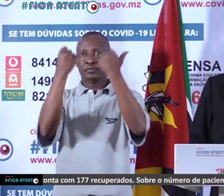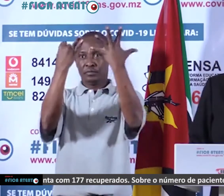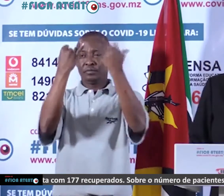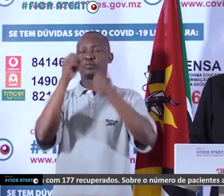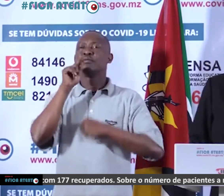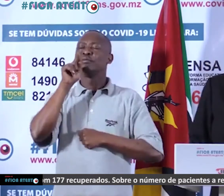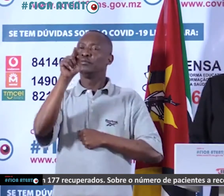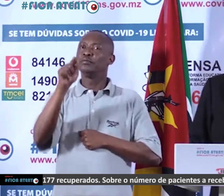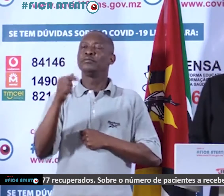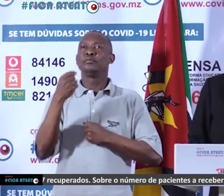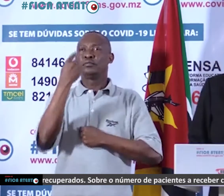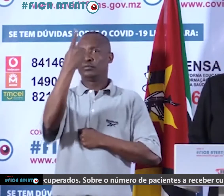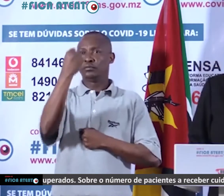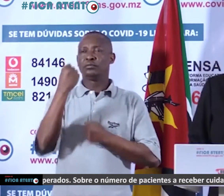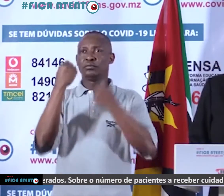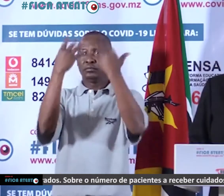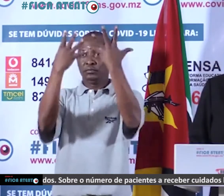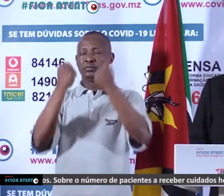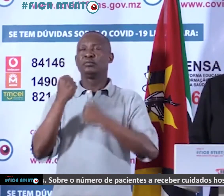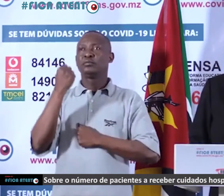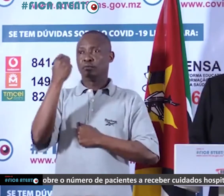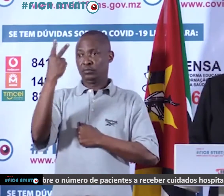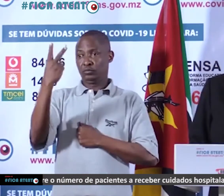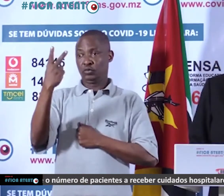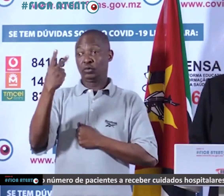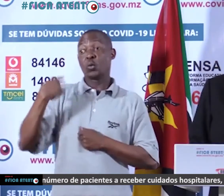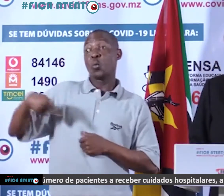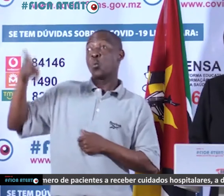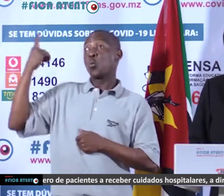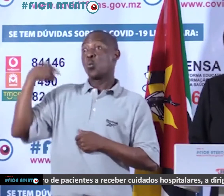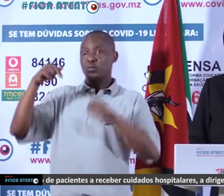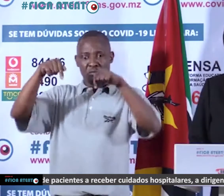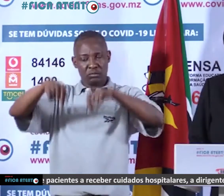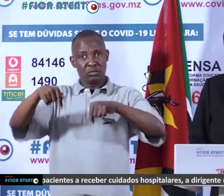177.192 são casos novos registrados nas últimas 24 horas.